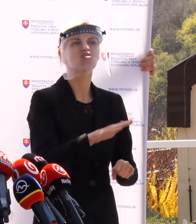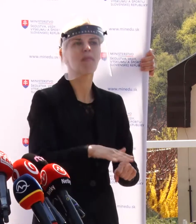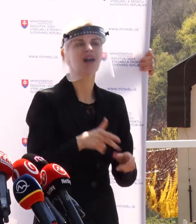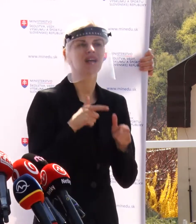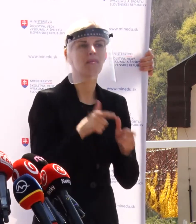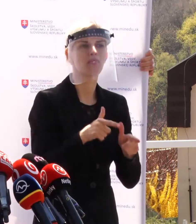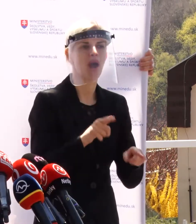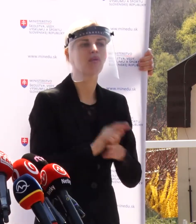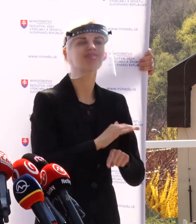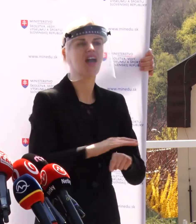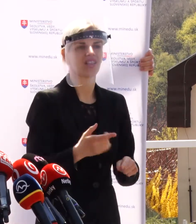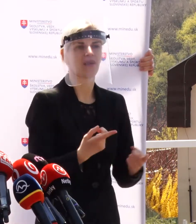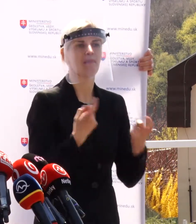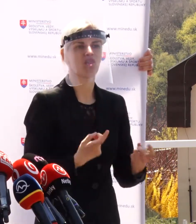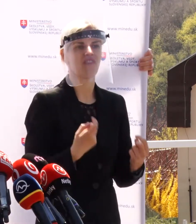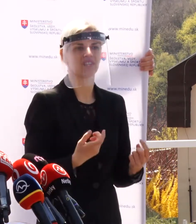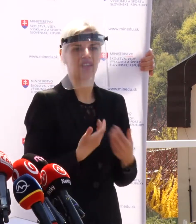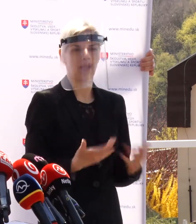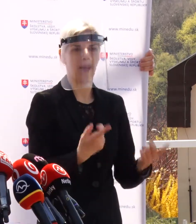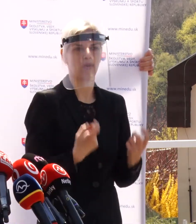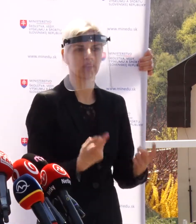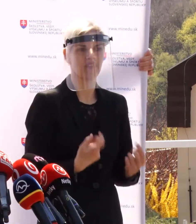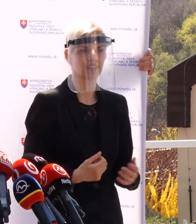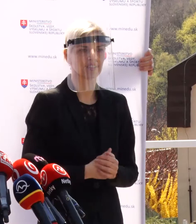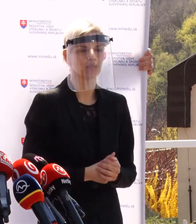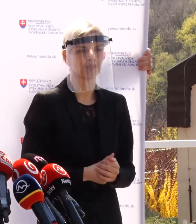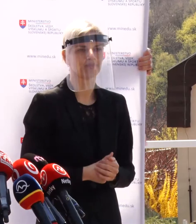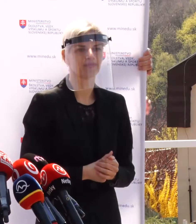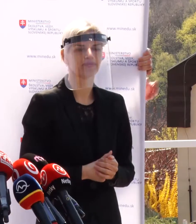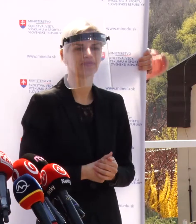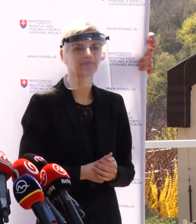mohlo deti demotivovať pri ich ďalšom vzdelávaní. Budem ti to odoberať.